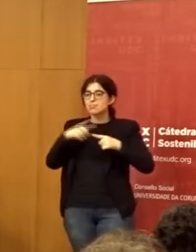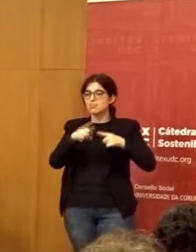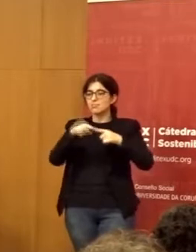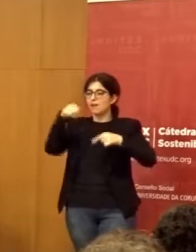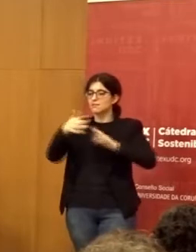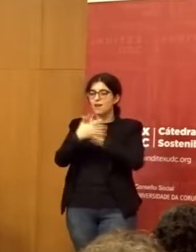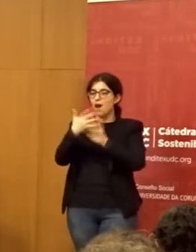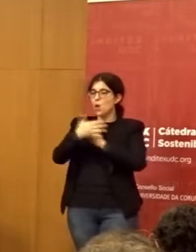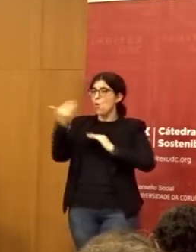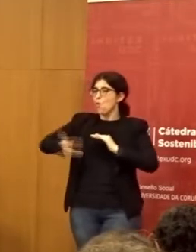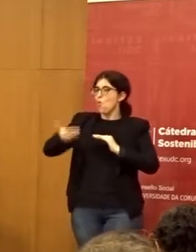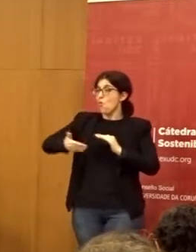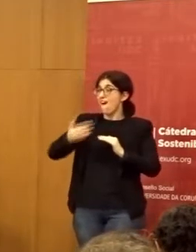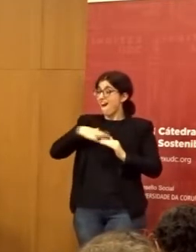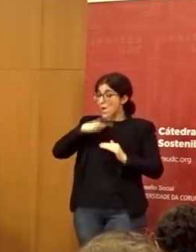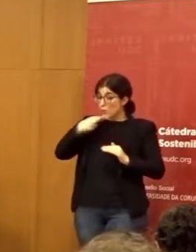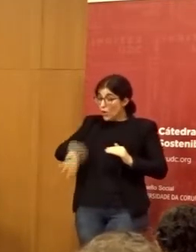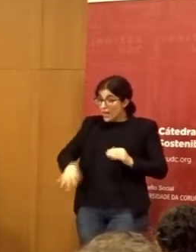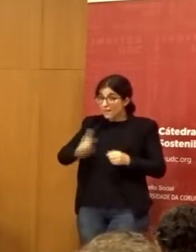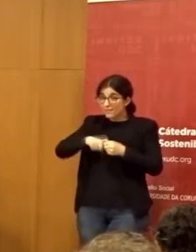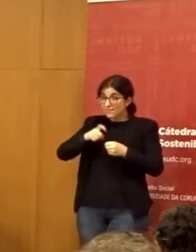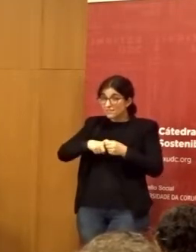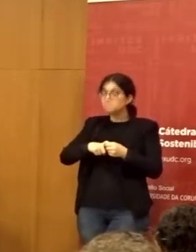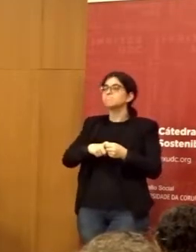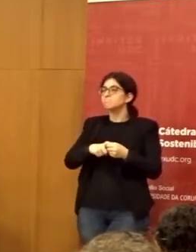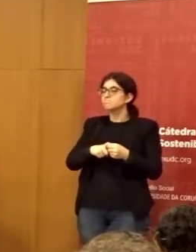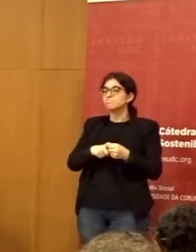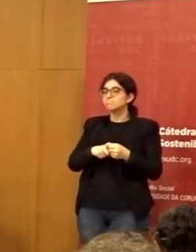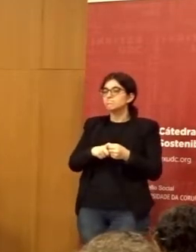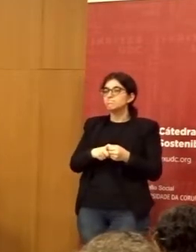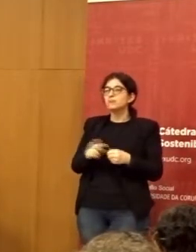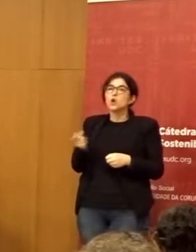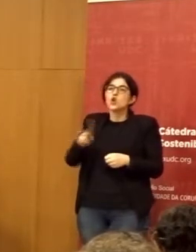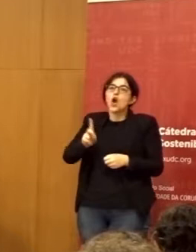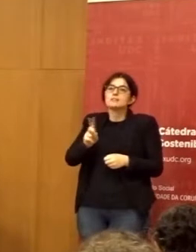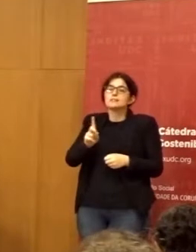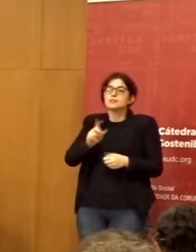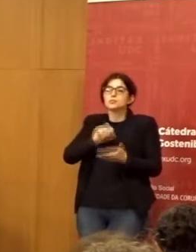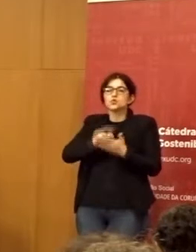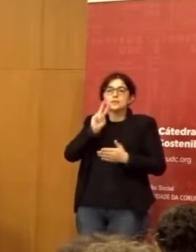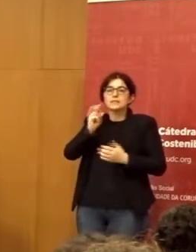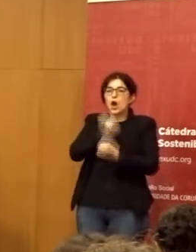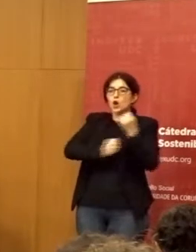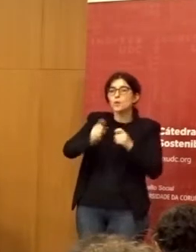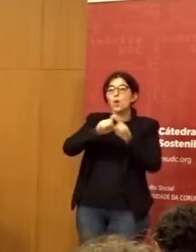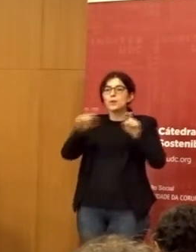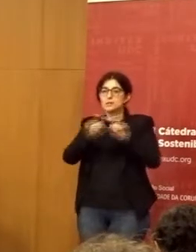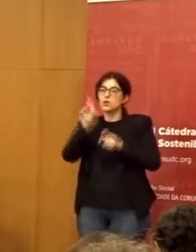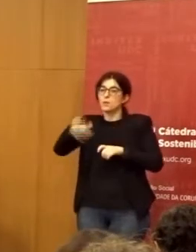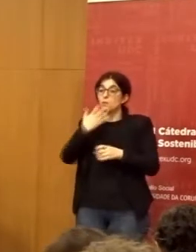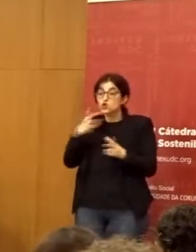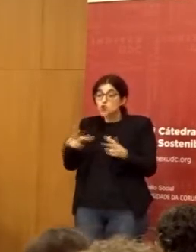tanta importancia, tanta relevancia, ya no solamente desde el punto de vista económico-empresarial, sino social también, me parece